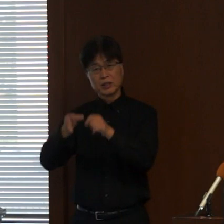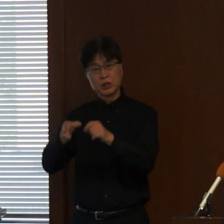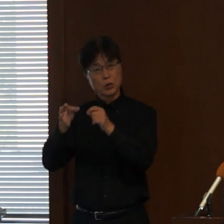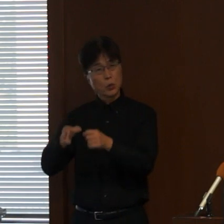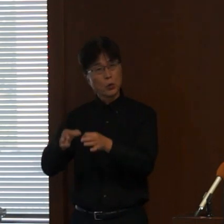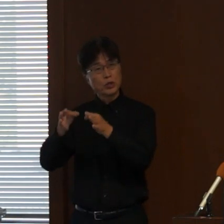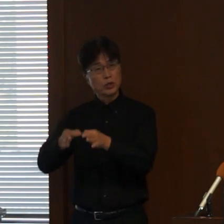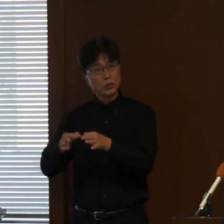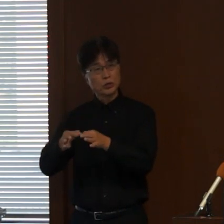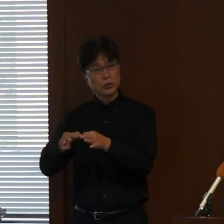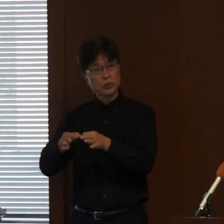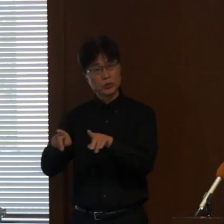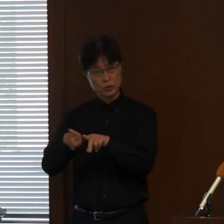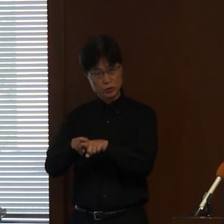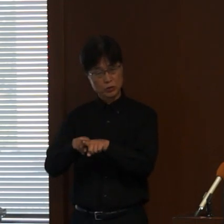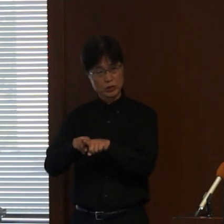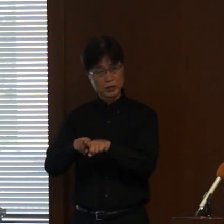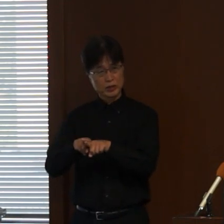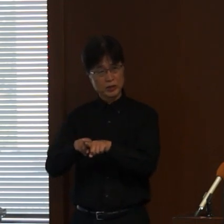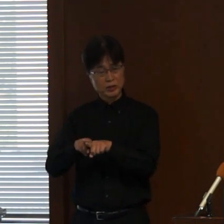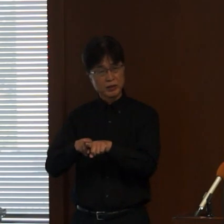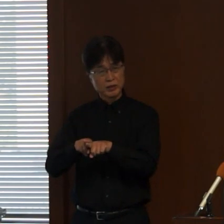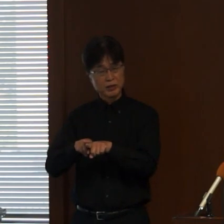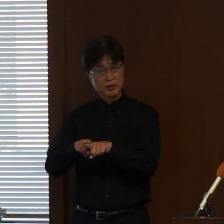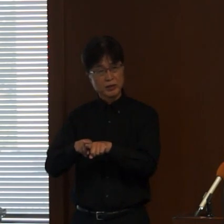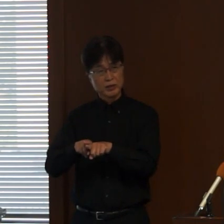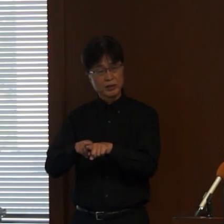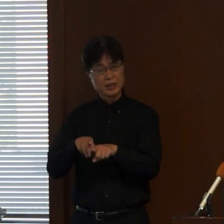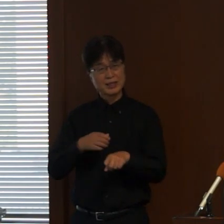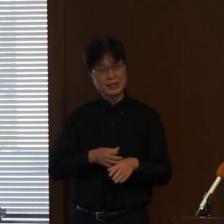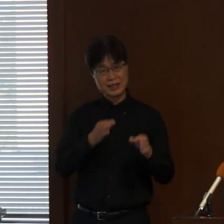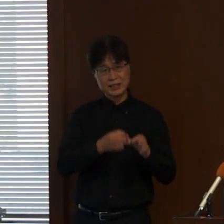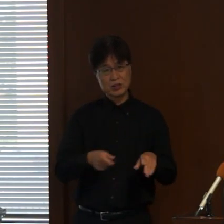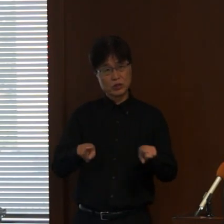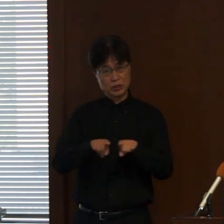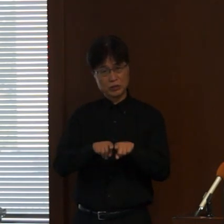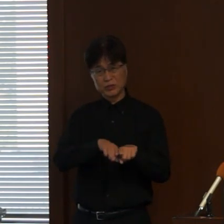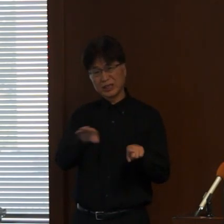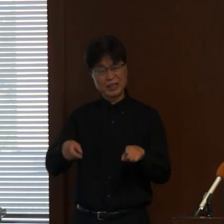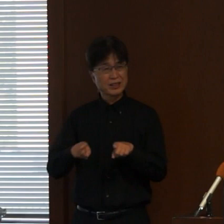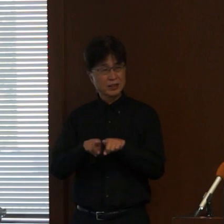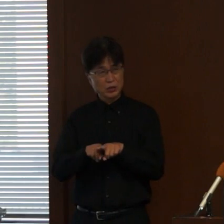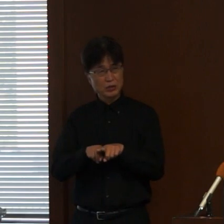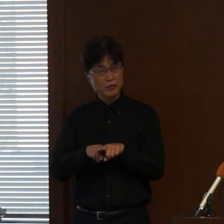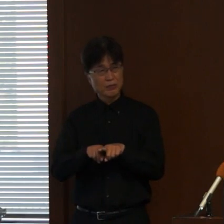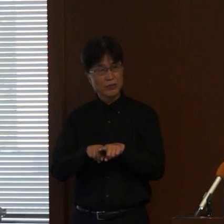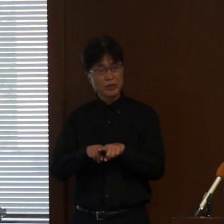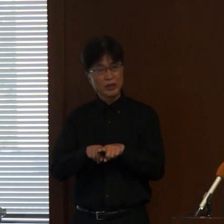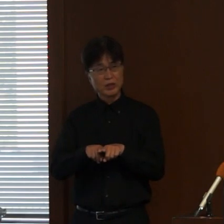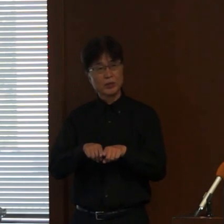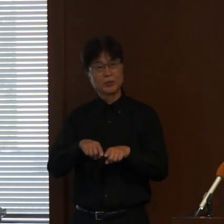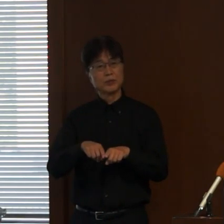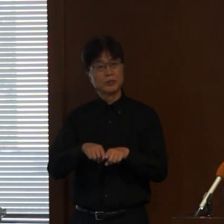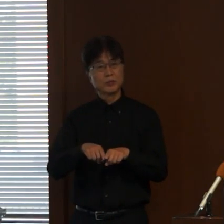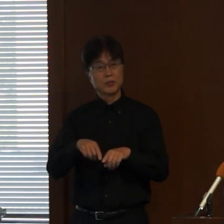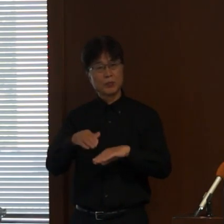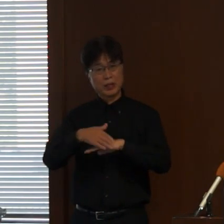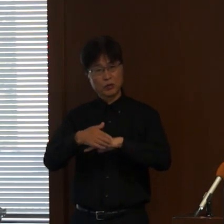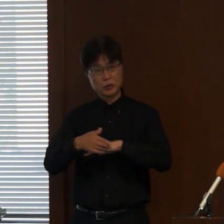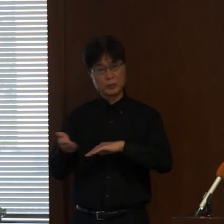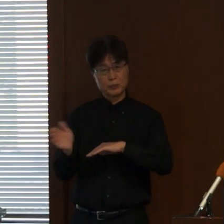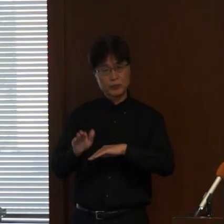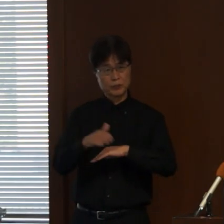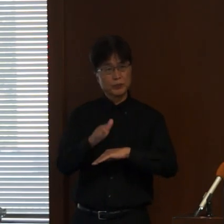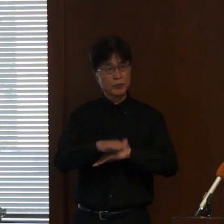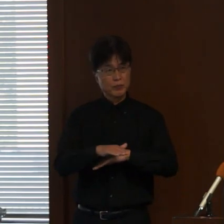協調融資になるので、それこそ銀行さんとか信金さんも一緒になって、これの窓口を開いて、今まで窓口が